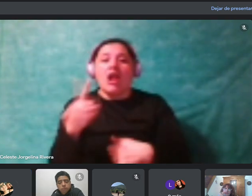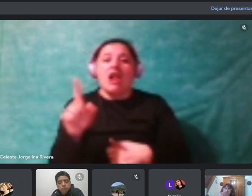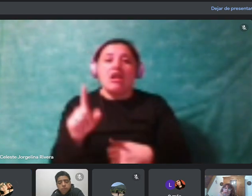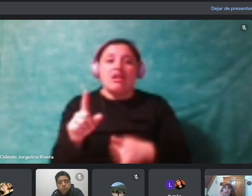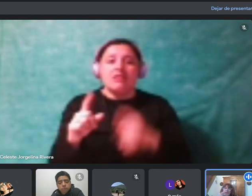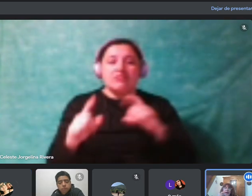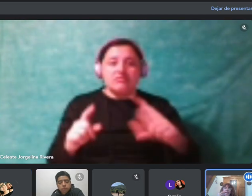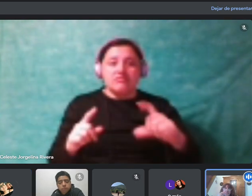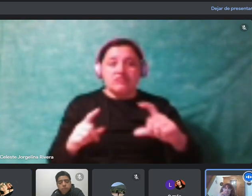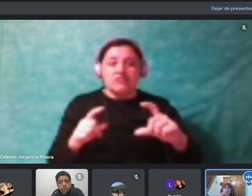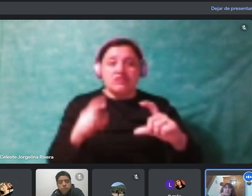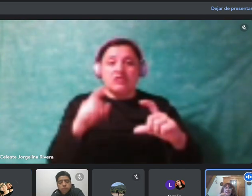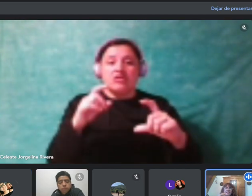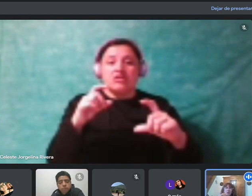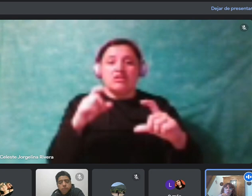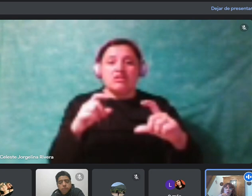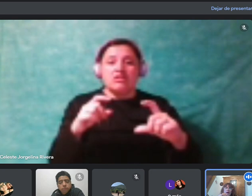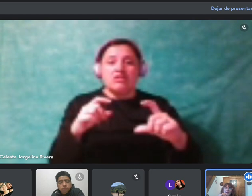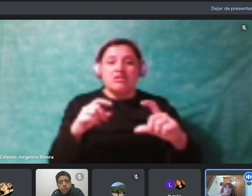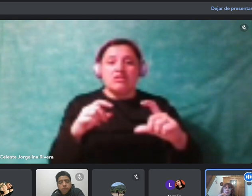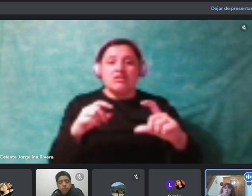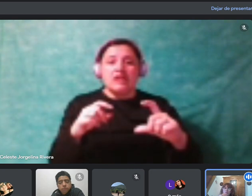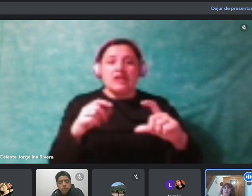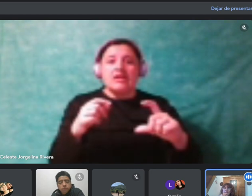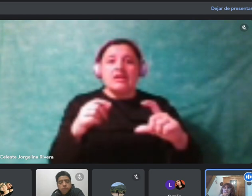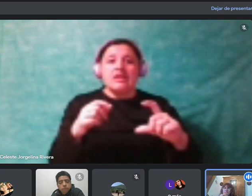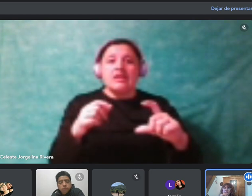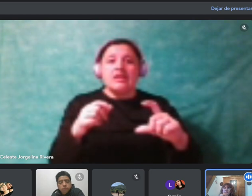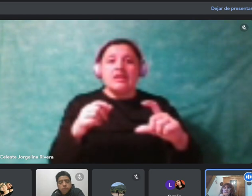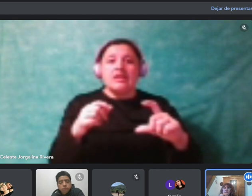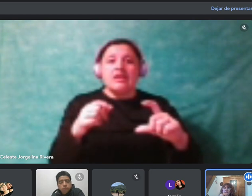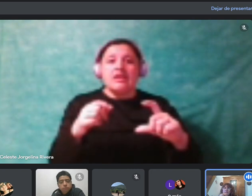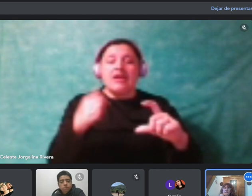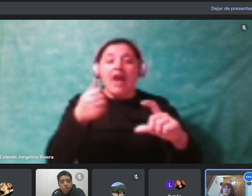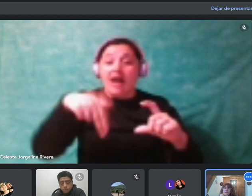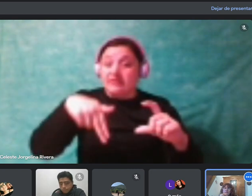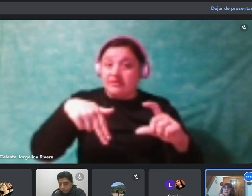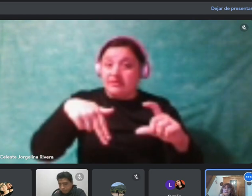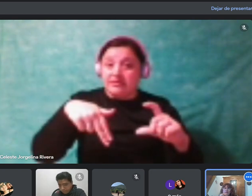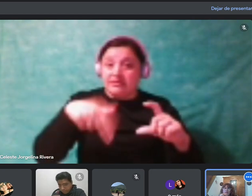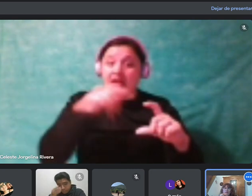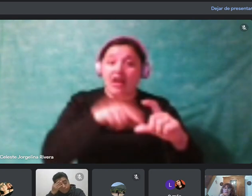Important. Desde an, desde el artículo. An important.